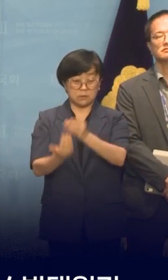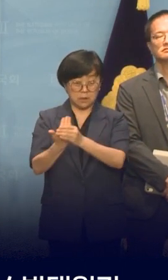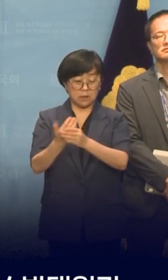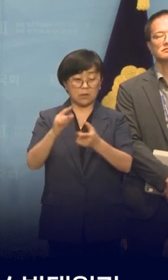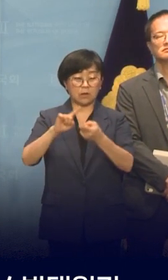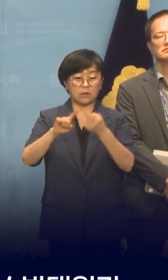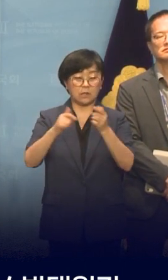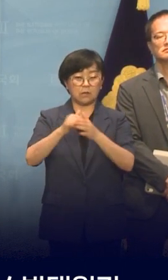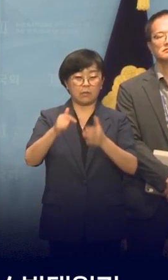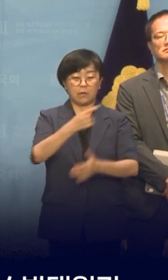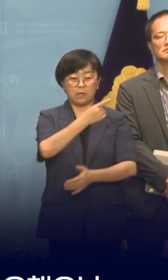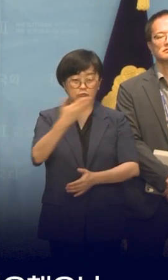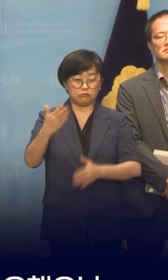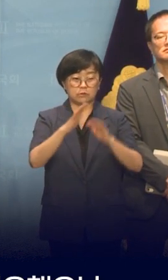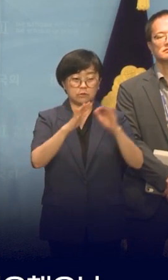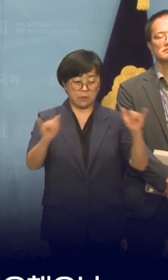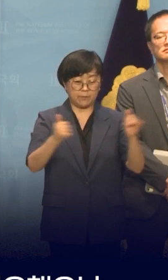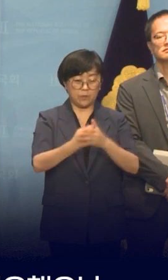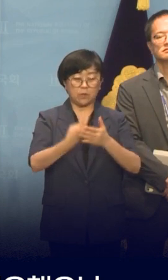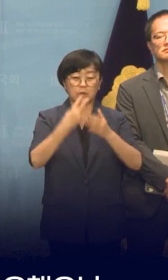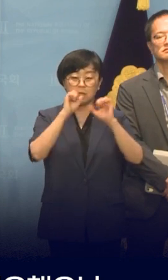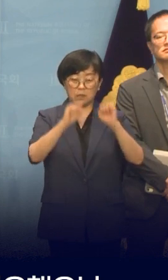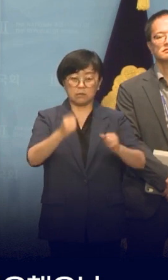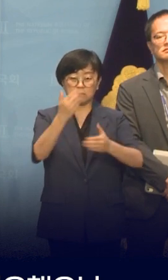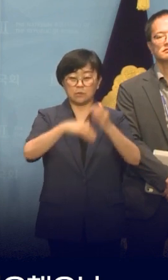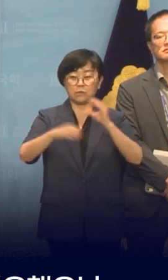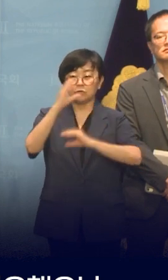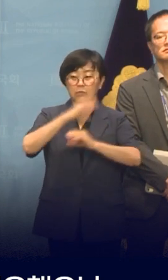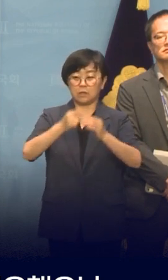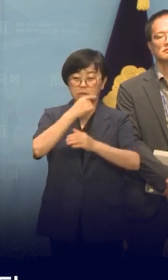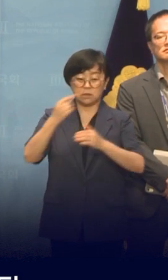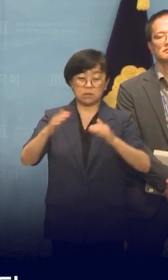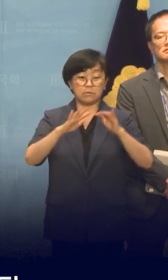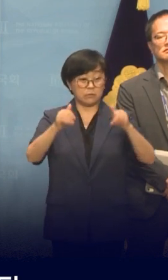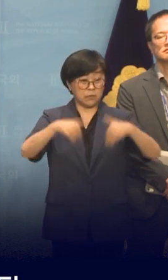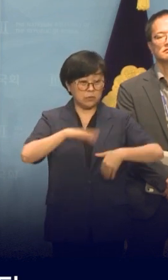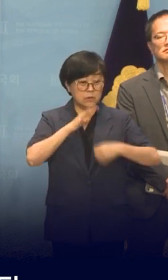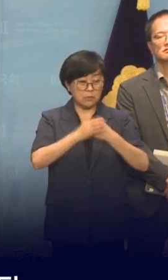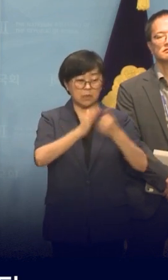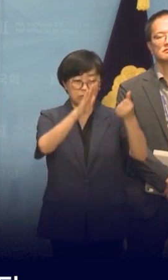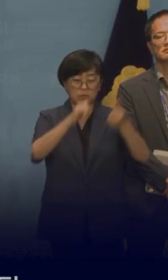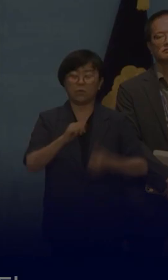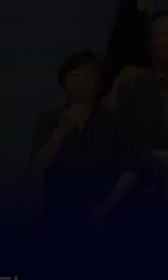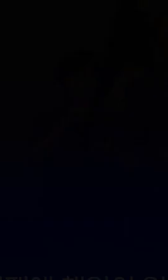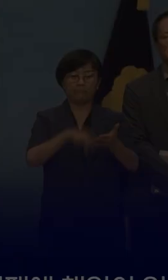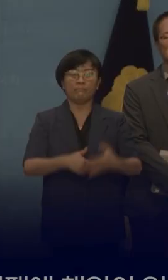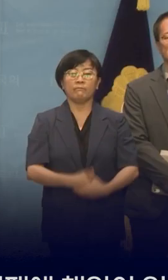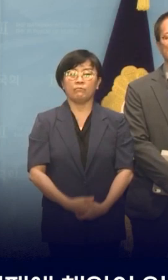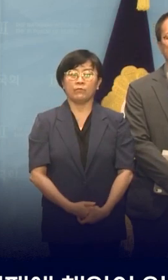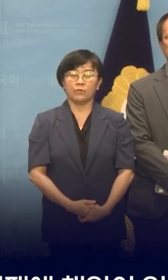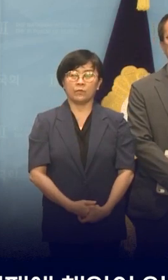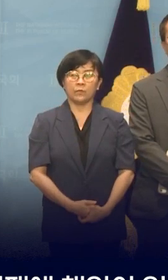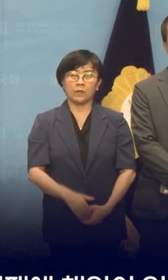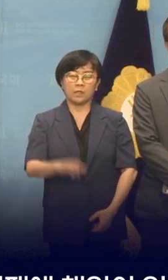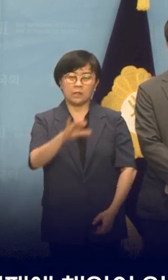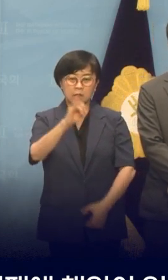가장 잘하는 소방대원과 생존자의 추가 증언 기회가 필요했으나 그렇게 하지 않았습니다이